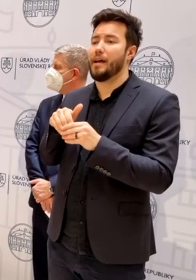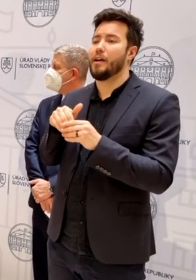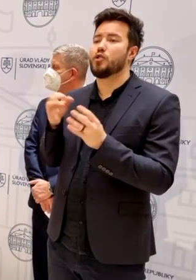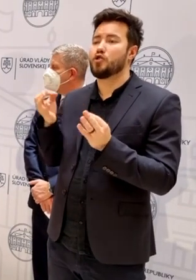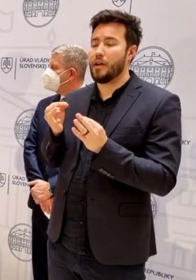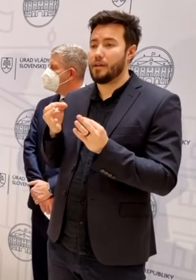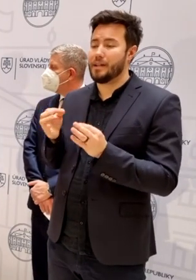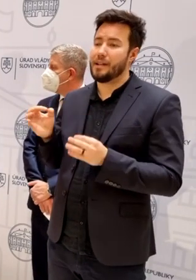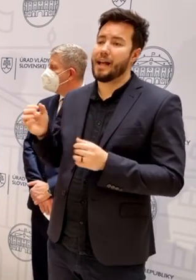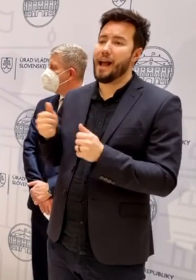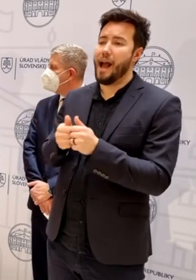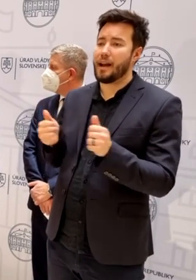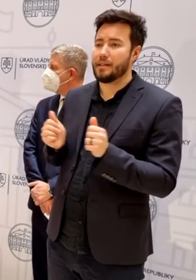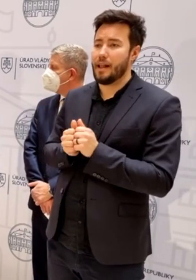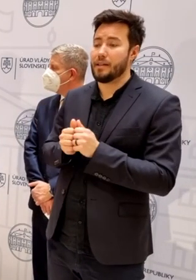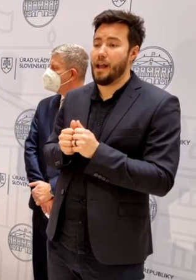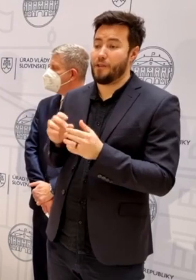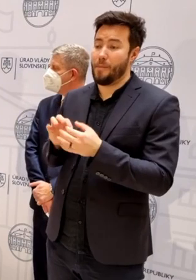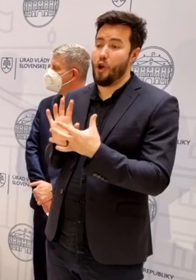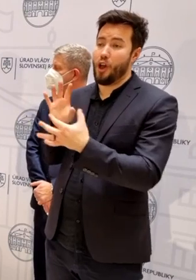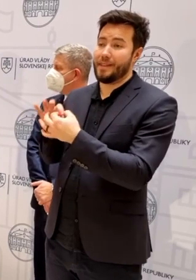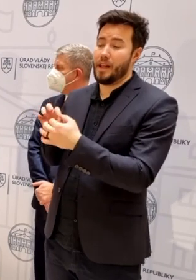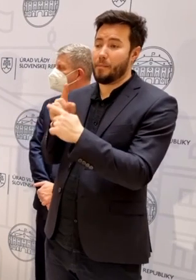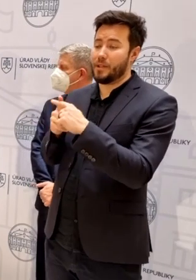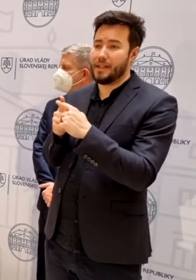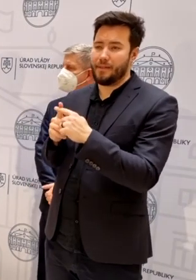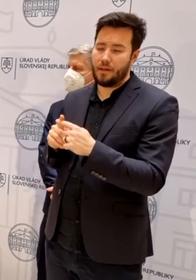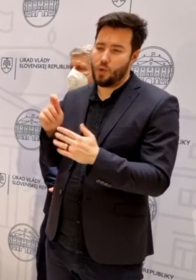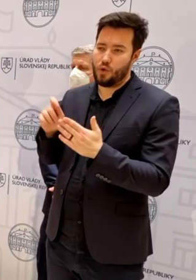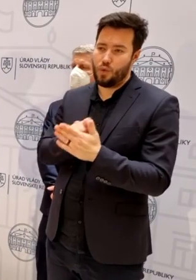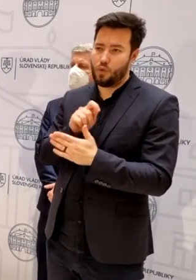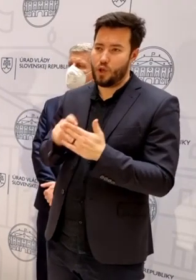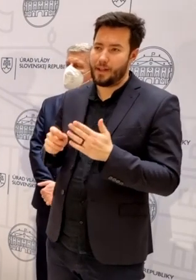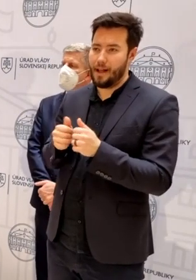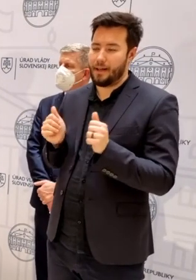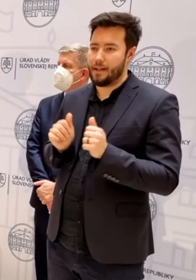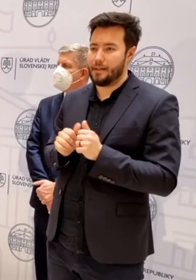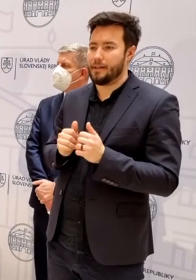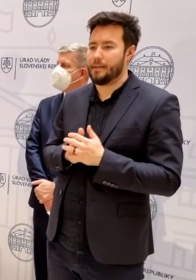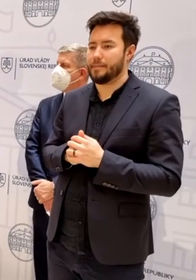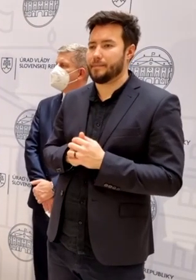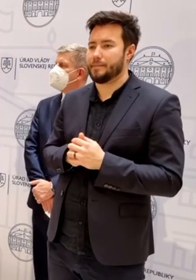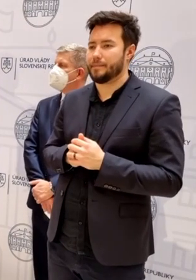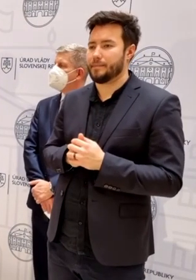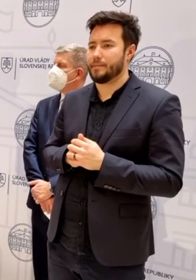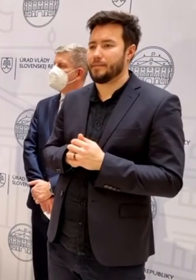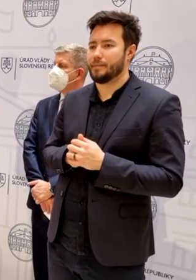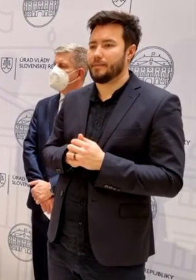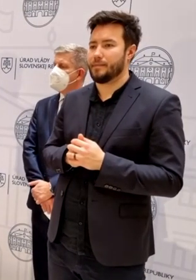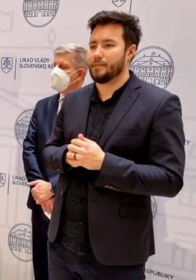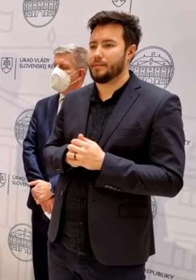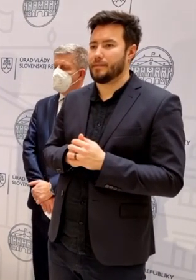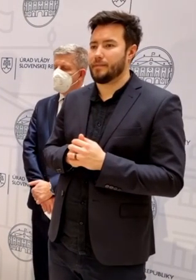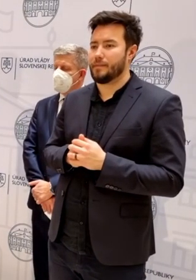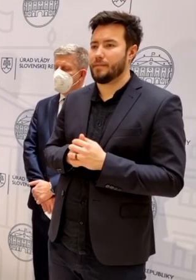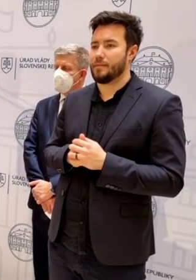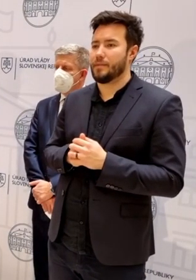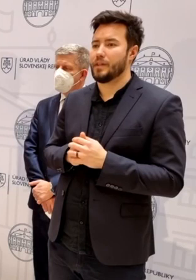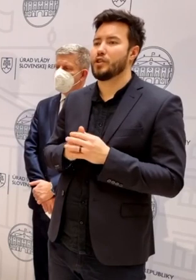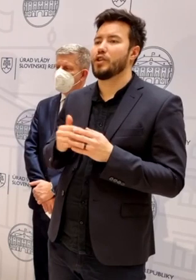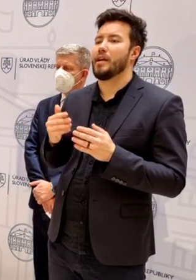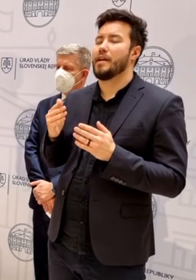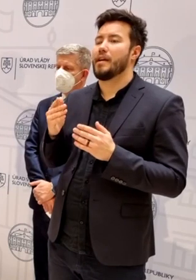zrušeniu karantény, čiže pri kontakte s pozitívnou osobou by ten kontakt úzky